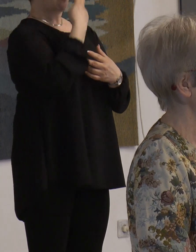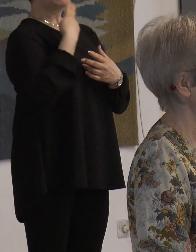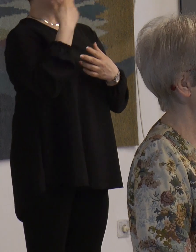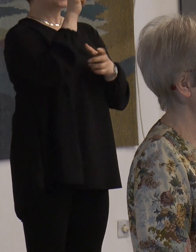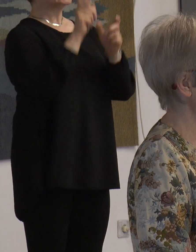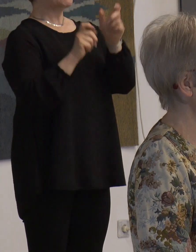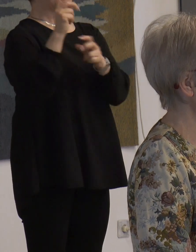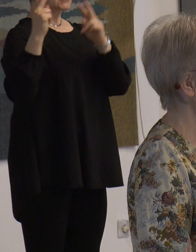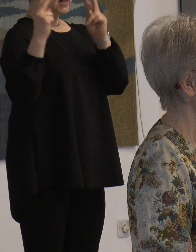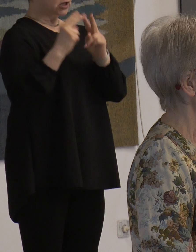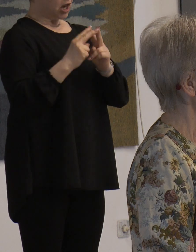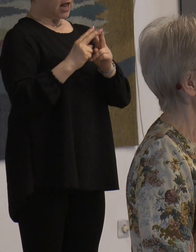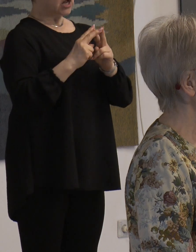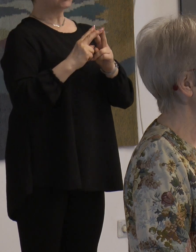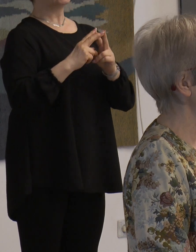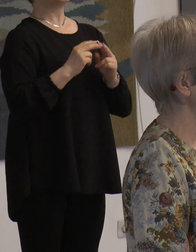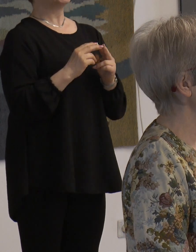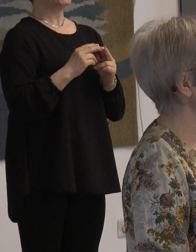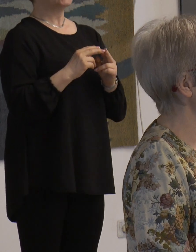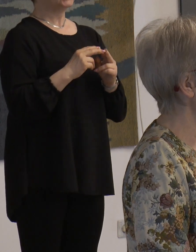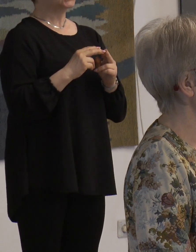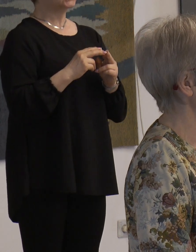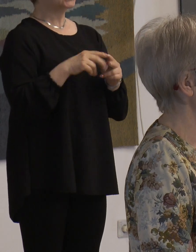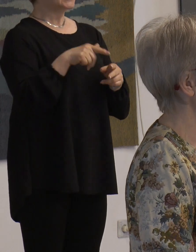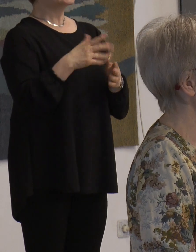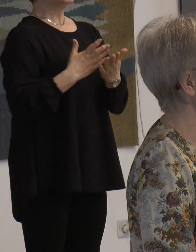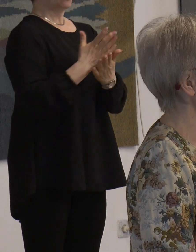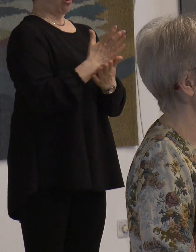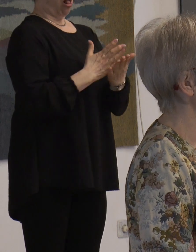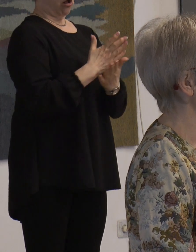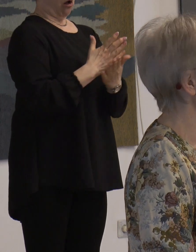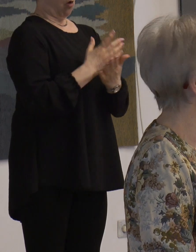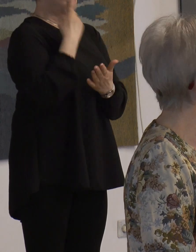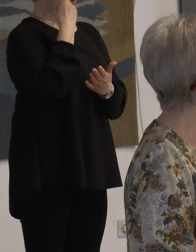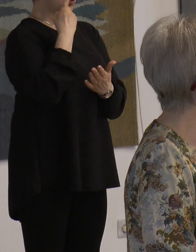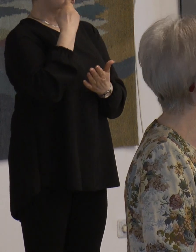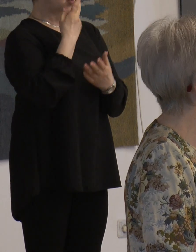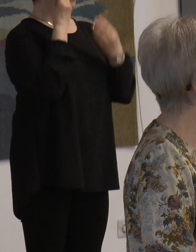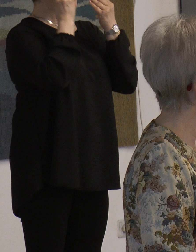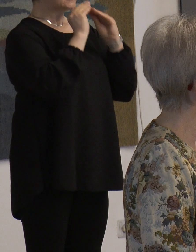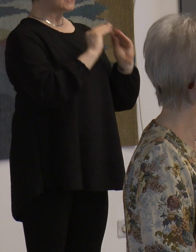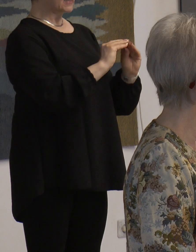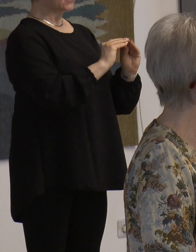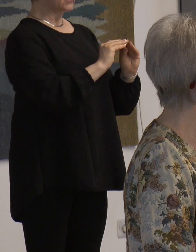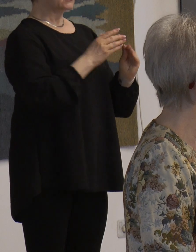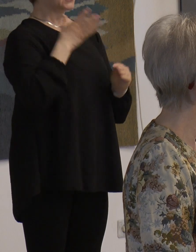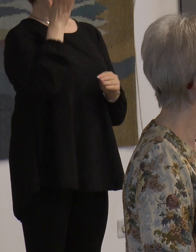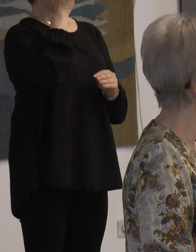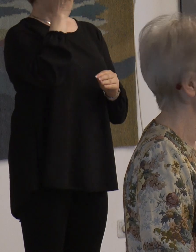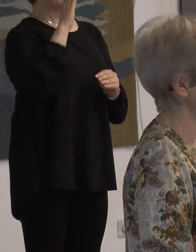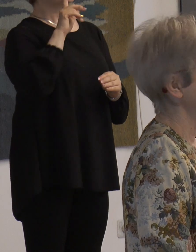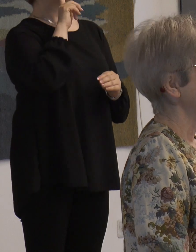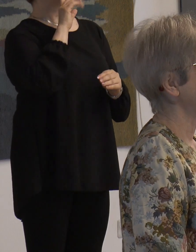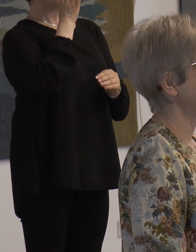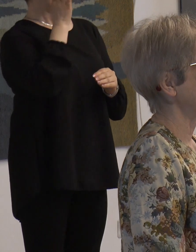személyekkel találkoztunk. Én azt gondolom, hogy ez az alkalom egyébként egy kicsit tisztelgés Kálmán Istvánné előtt